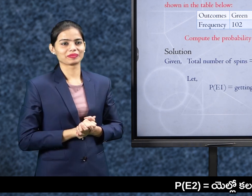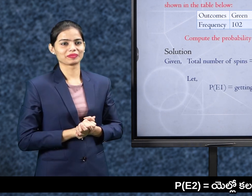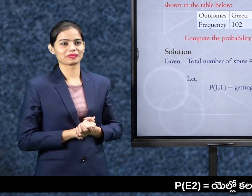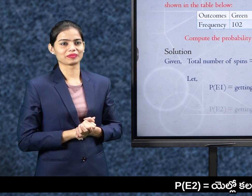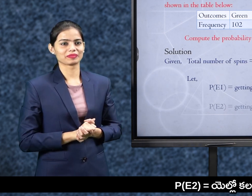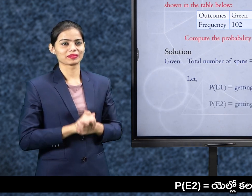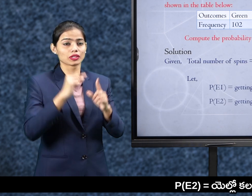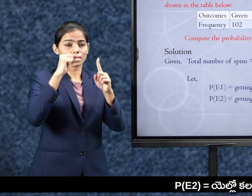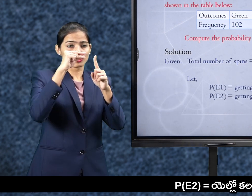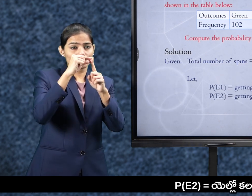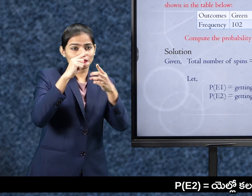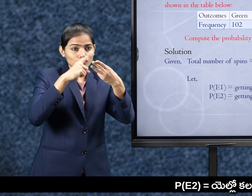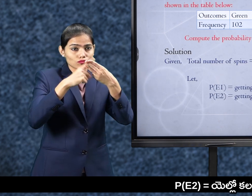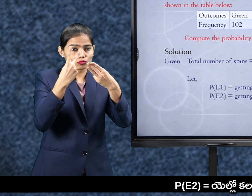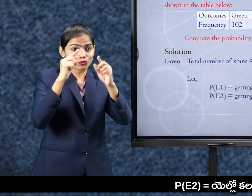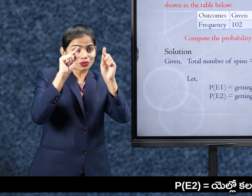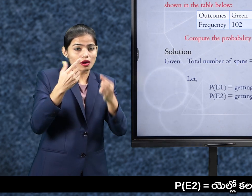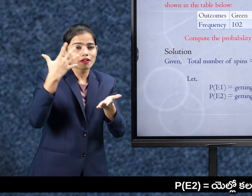PE2 అంటే ఎల్లో కలర్ రావటం,